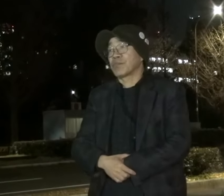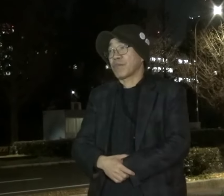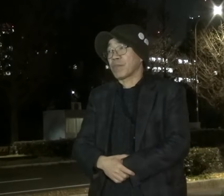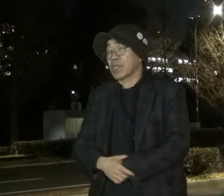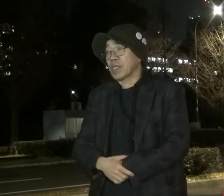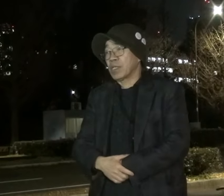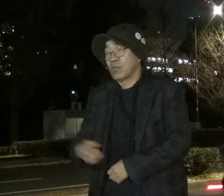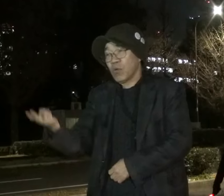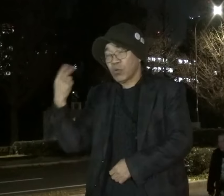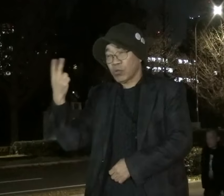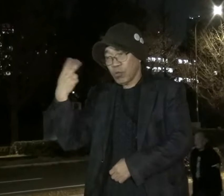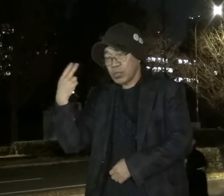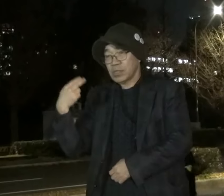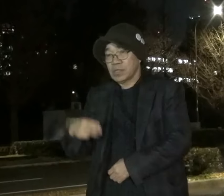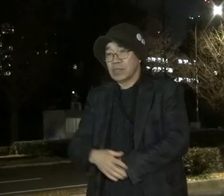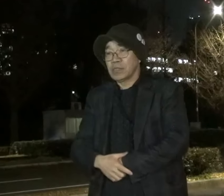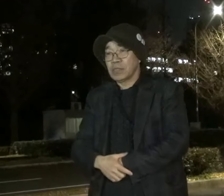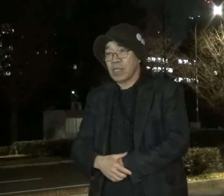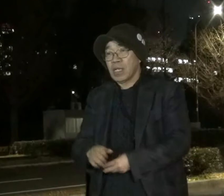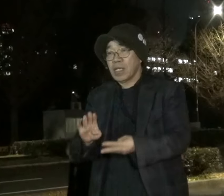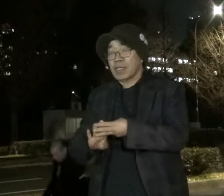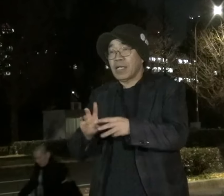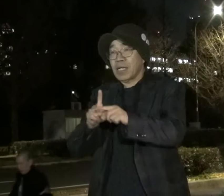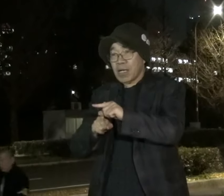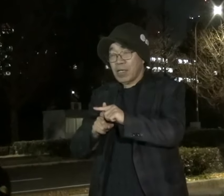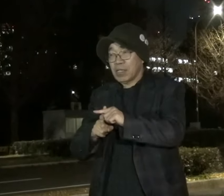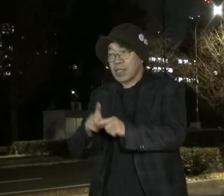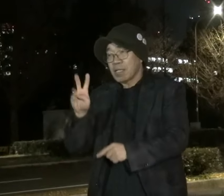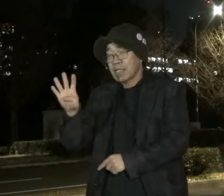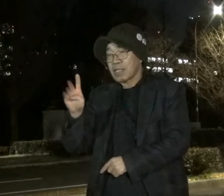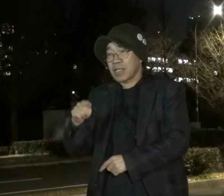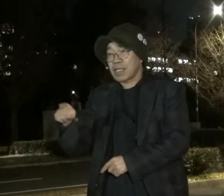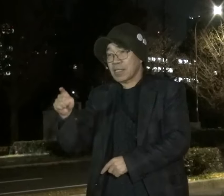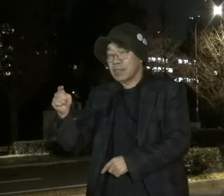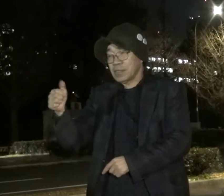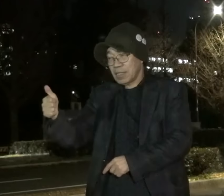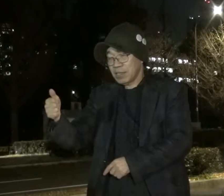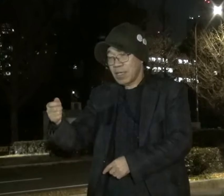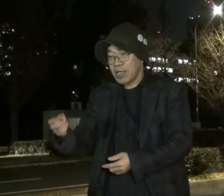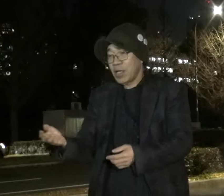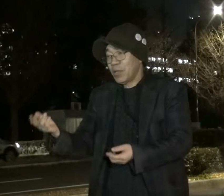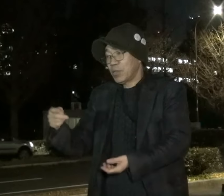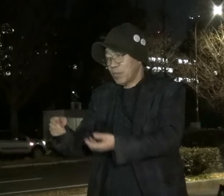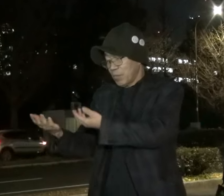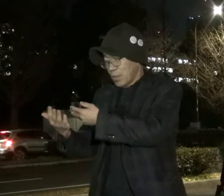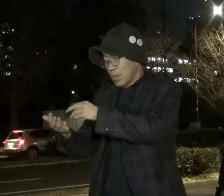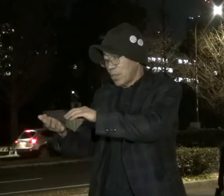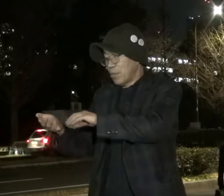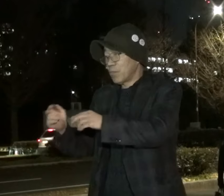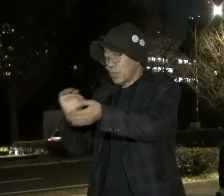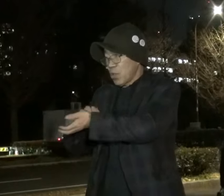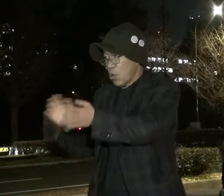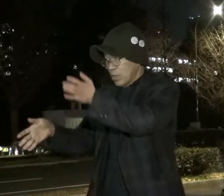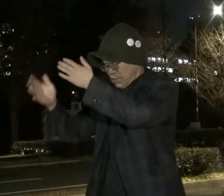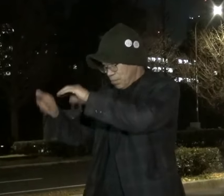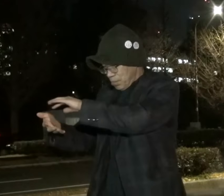おとといですかね、田中健ちゃんが退院をしまして、はい、無事